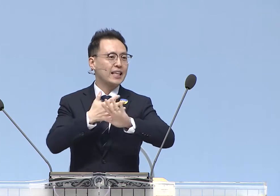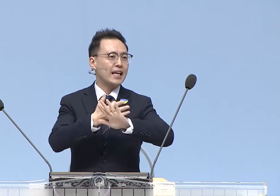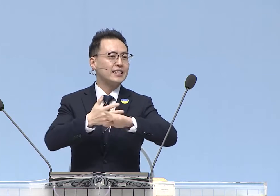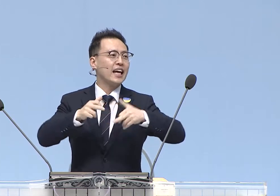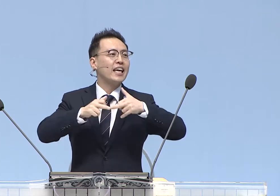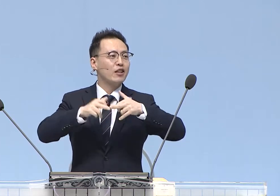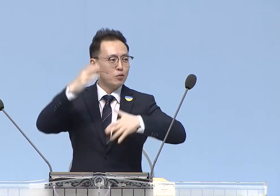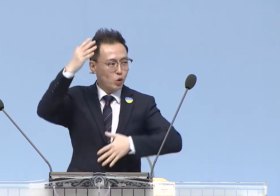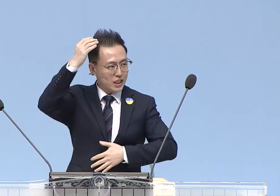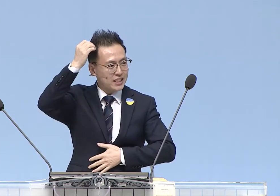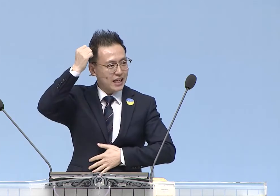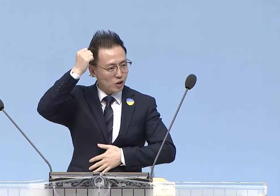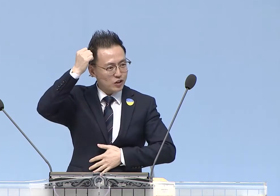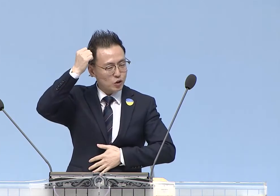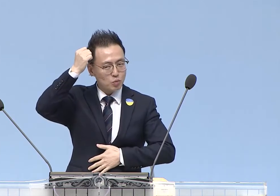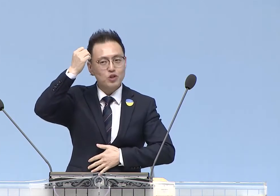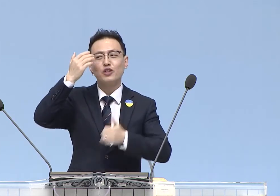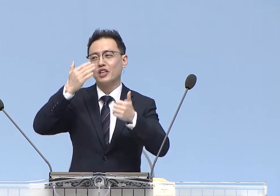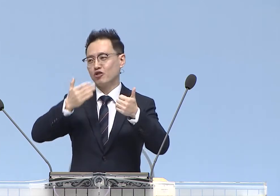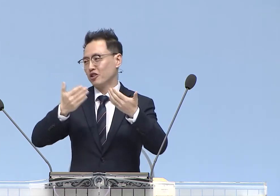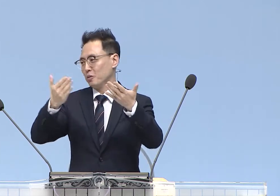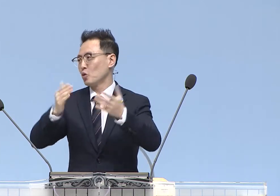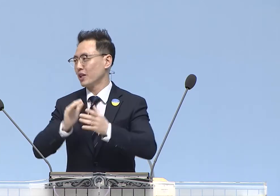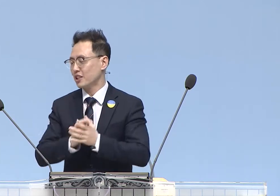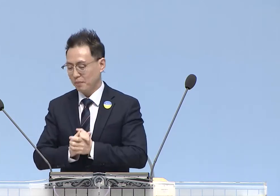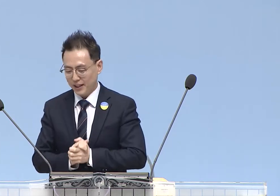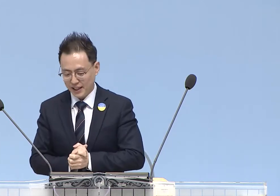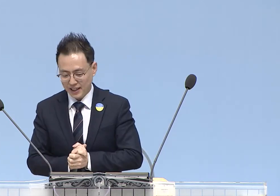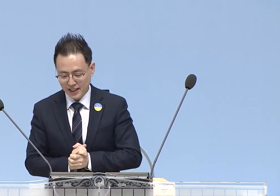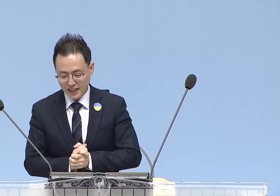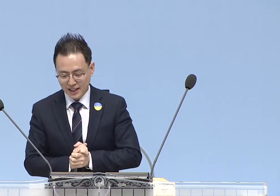다른 장애인들도 계신다는 것을 좀 기억해 주셨으면 좋겠습니다.